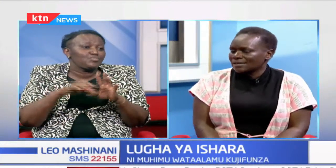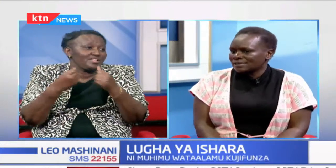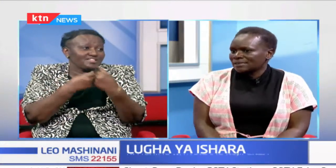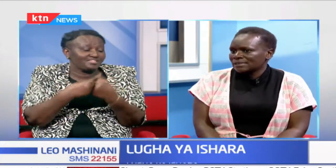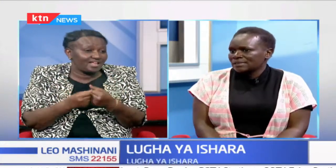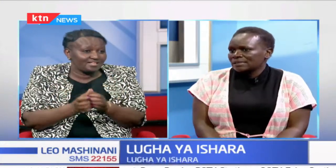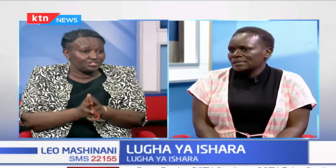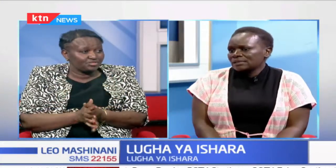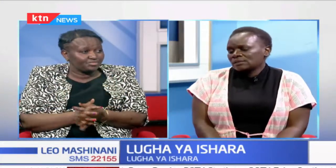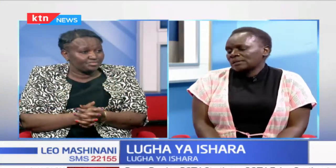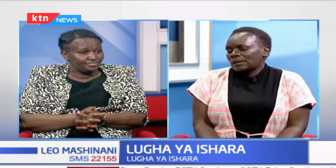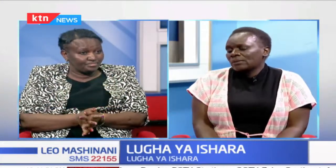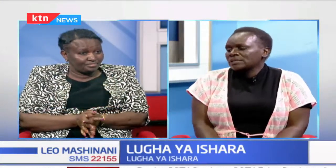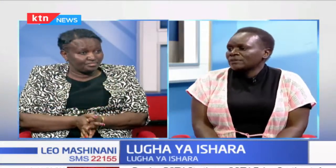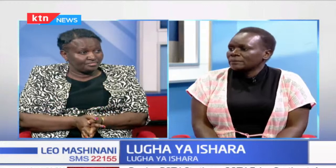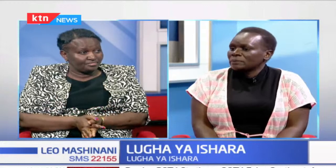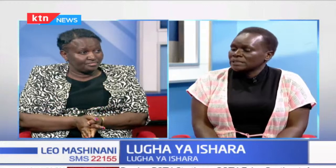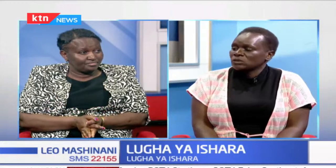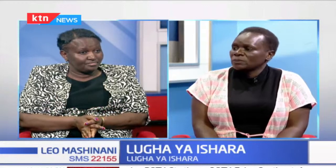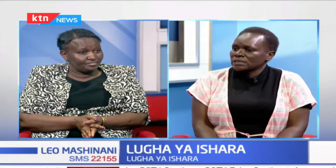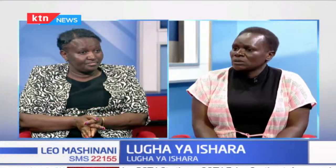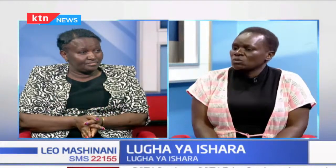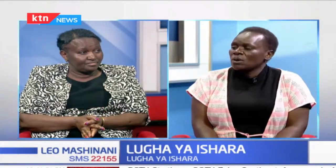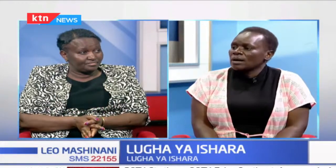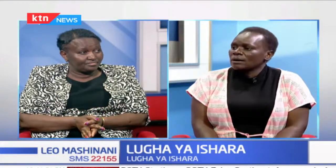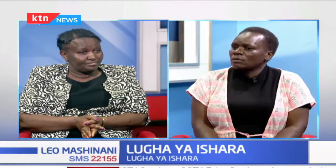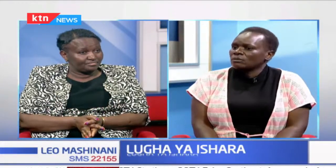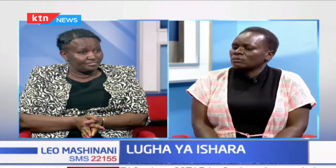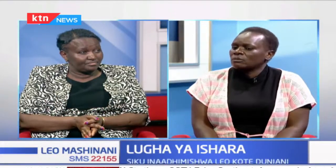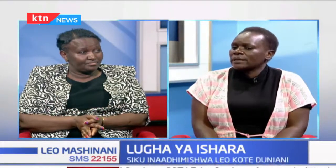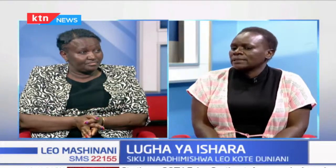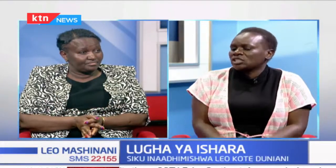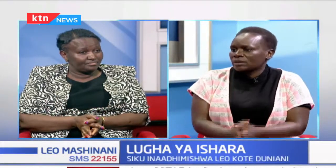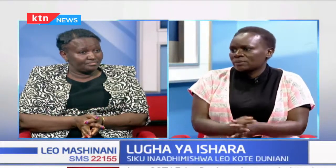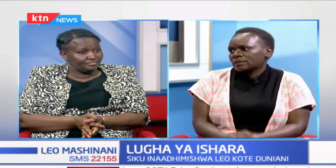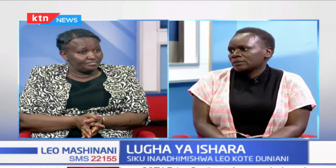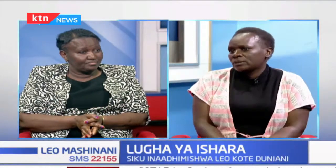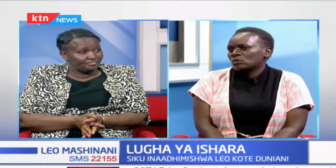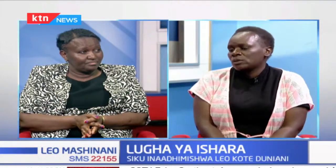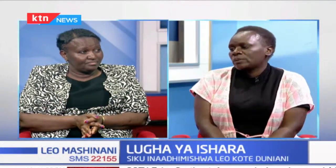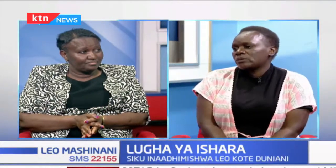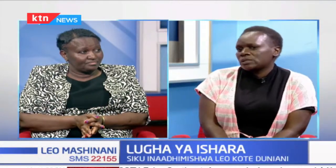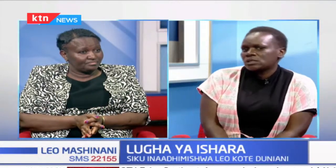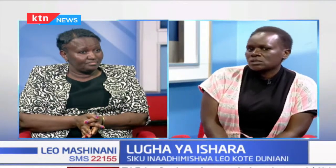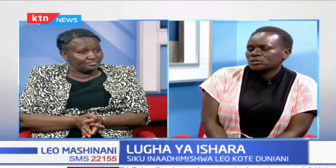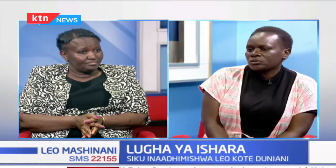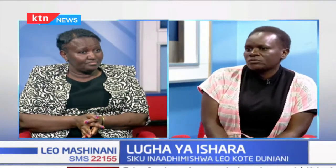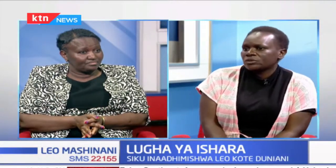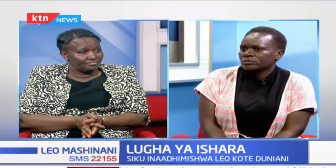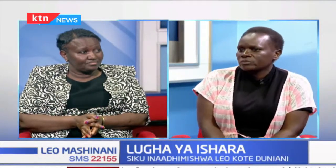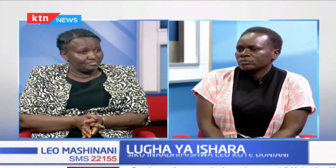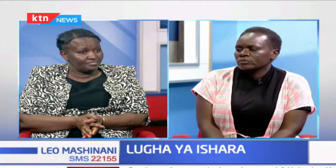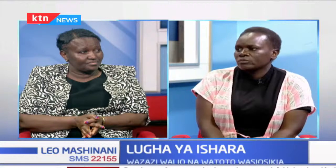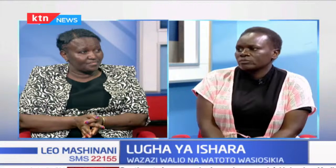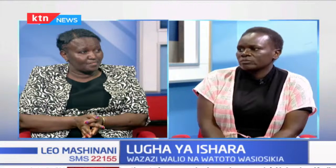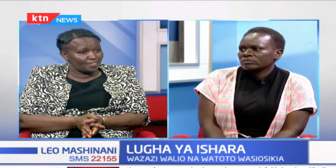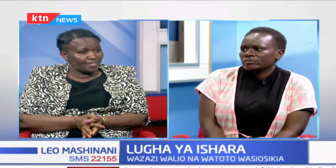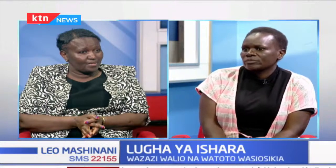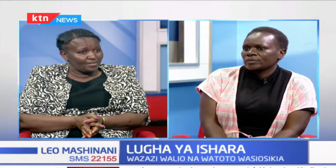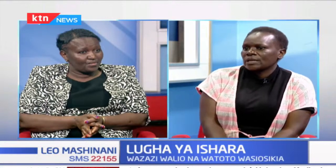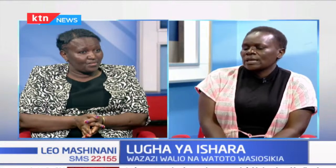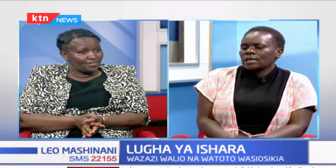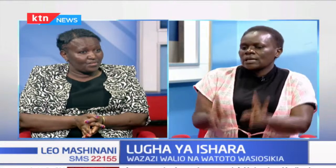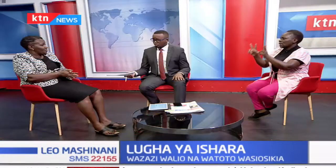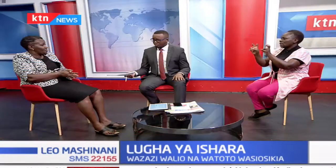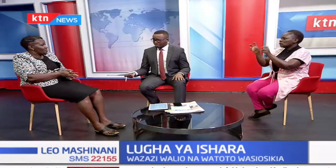Hawana kazi. Sasa hawezi pata hizo pesa za kukua wanachama na kulipa hiyo registration fee. Na katika